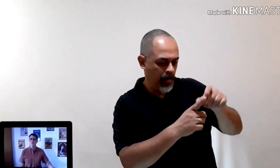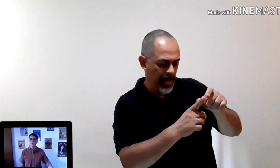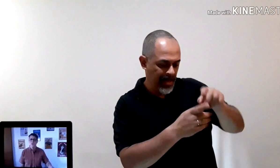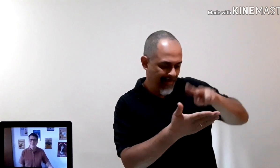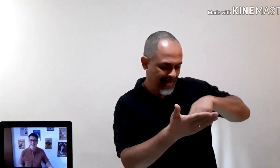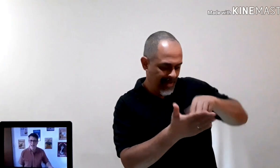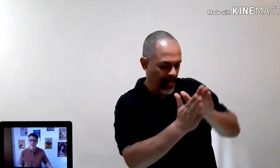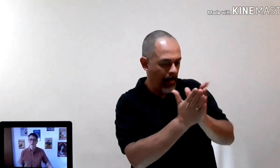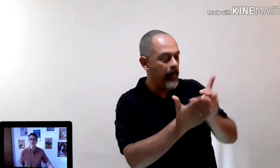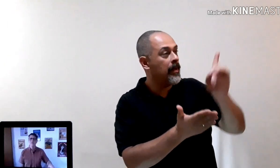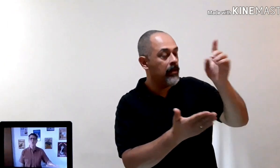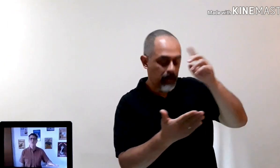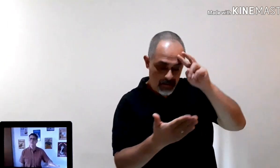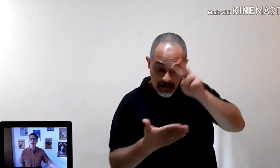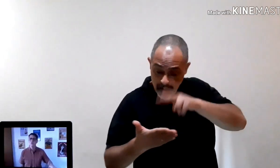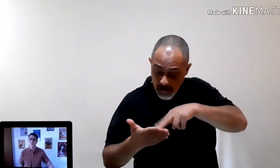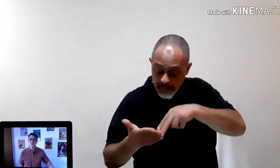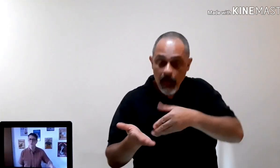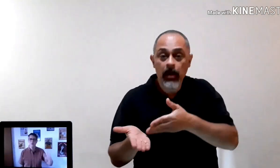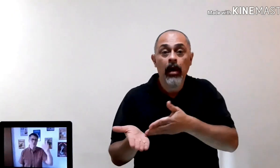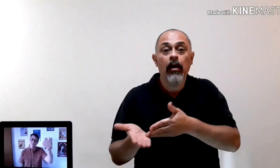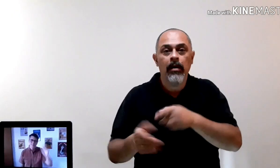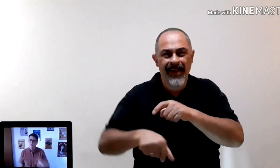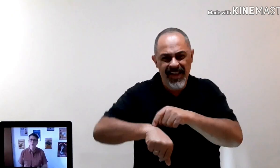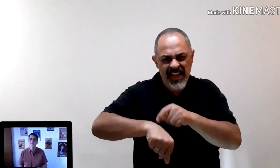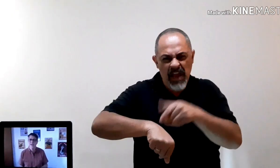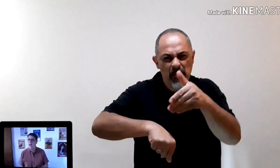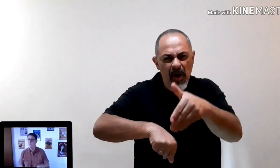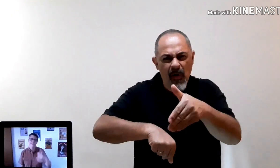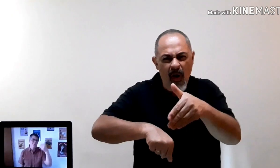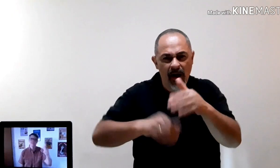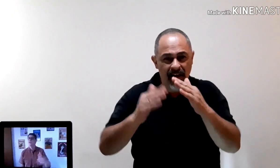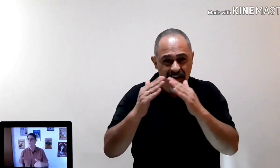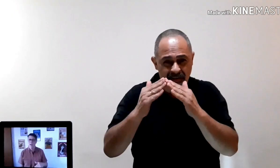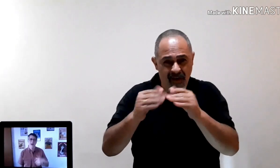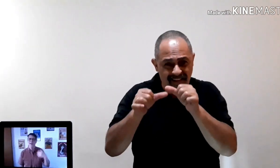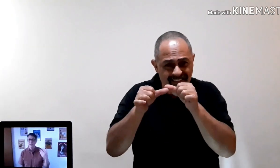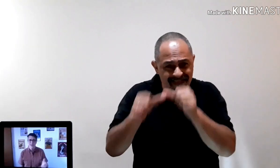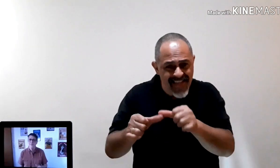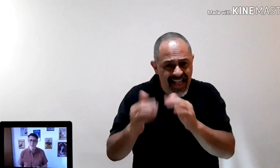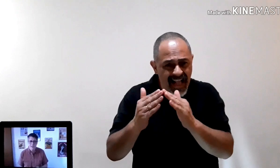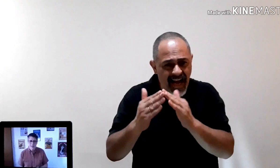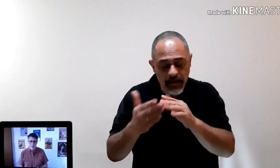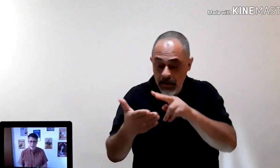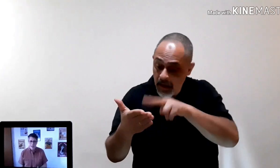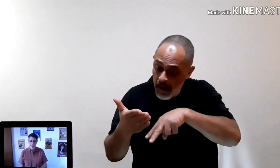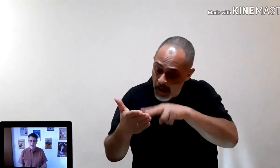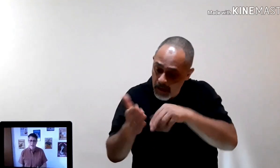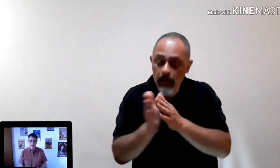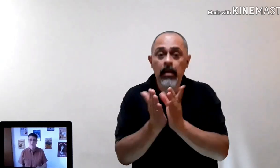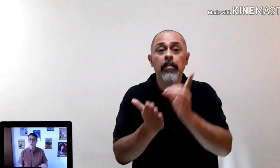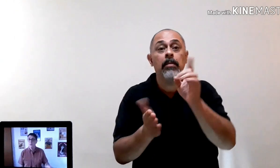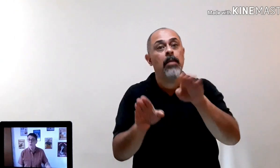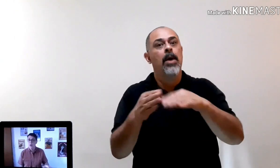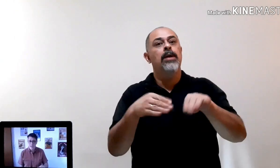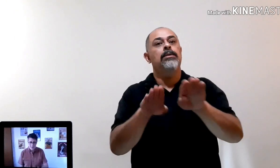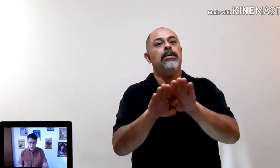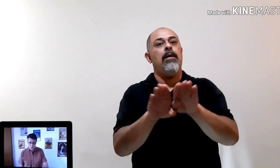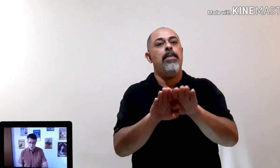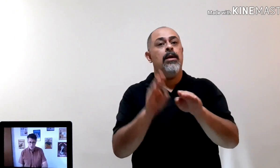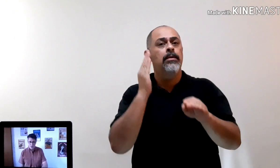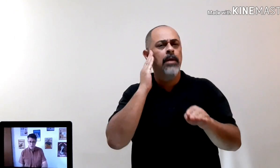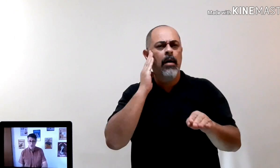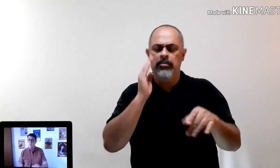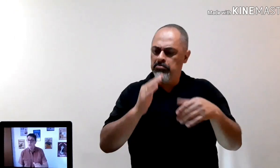Bíblia, eu devo meditar, eu devo conversar com os meus irmãos por Skype, por celular, enfim, eu tenho que